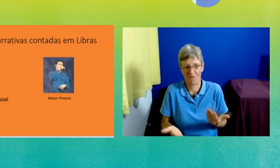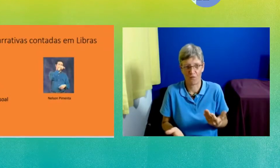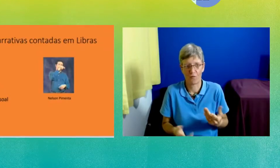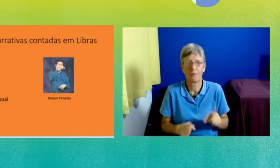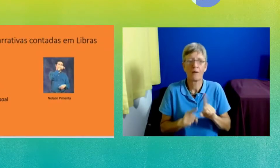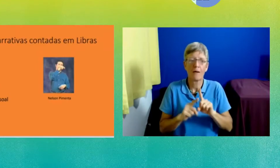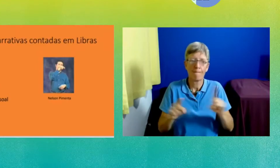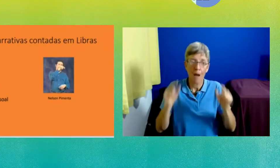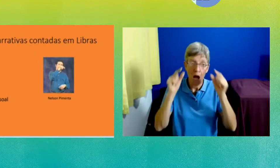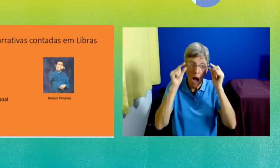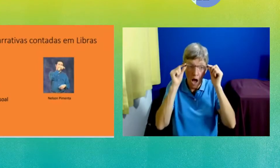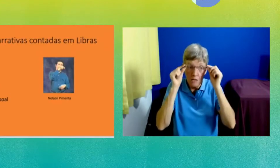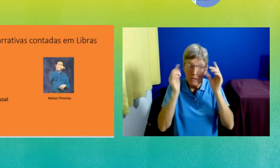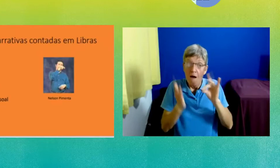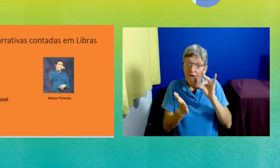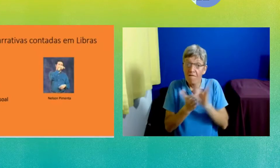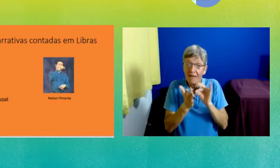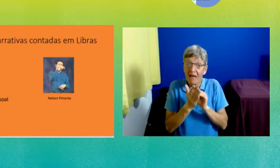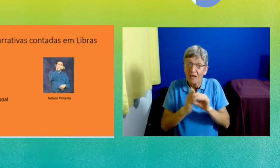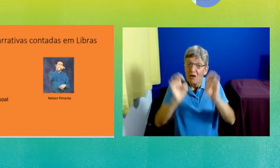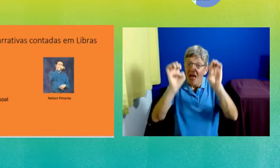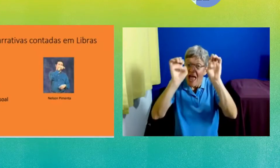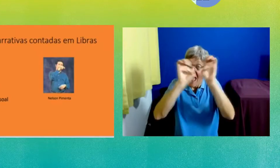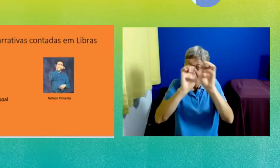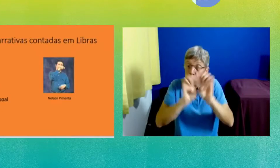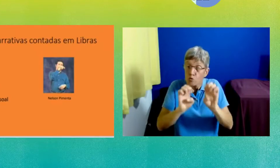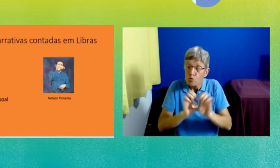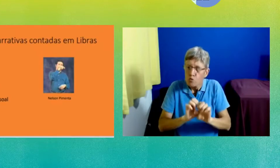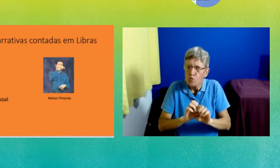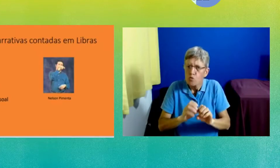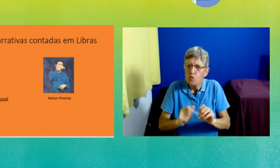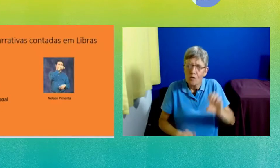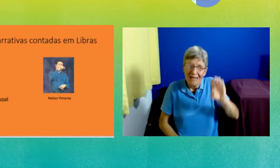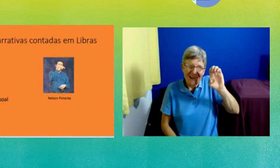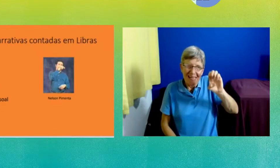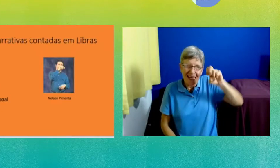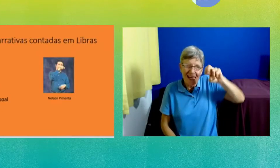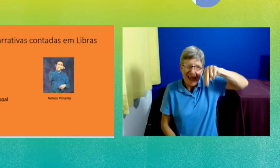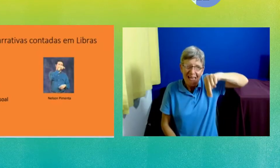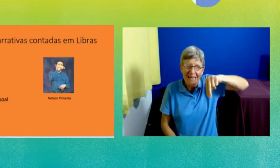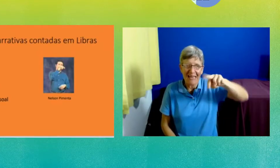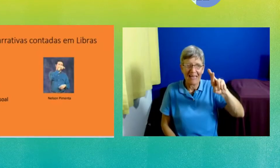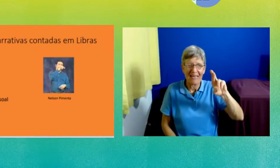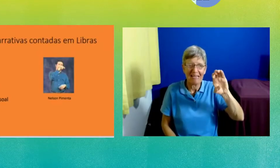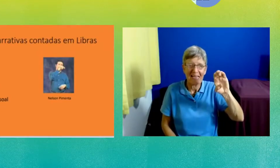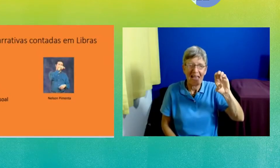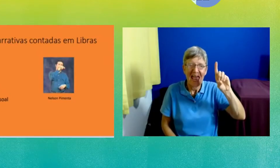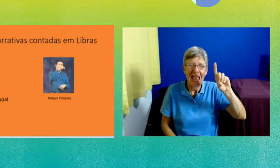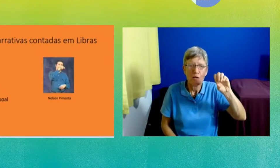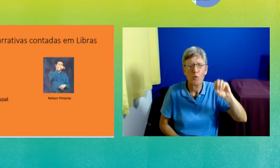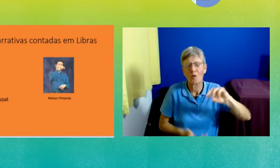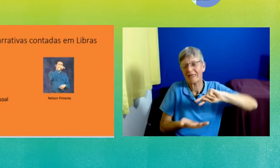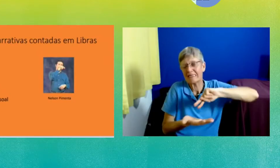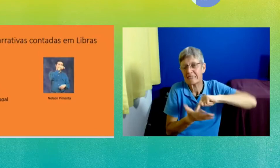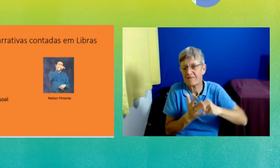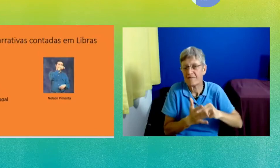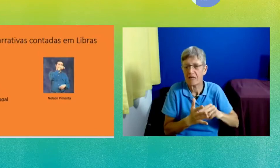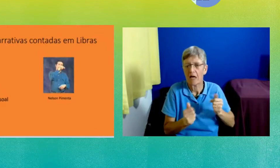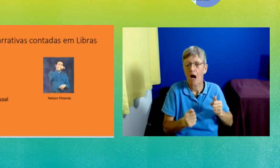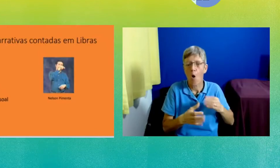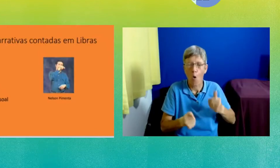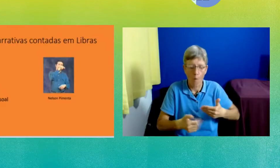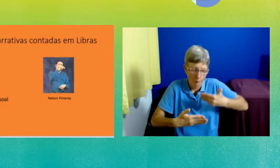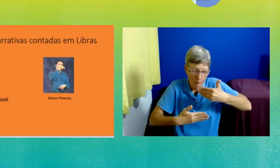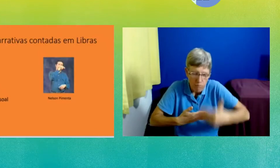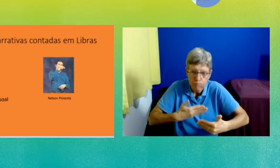muita experiência com isso, mas o contato que ali, eu estou falando agora da estrutura das narrativas em Libras,